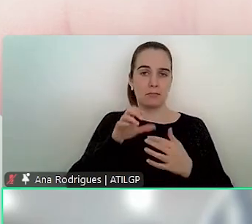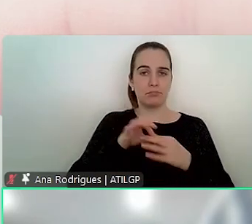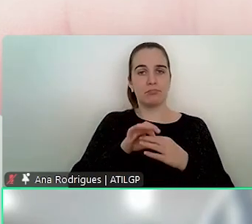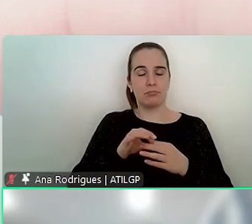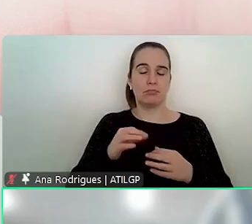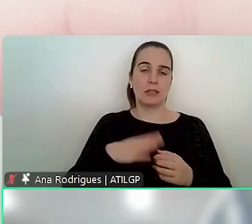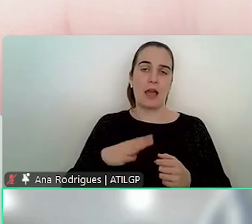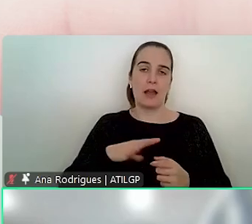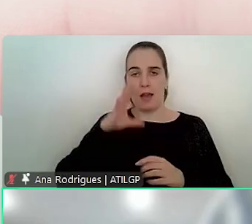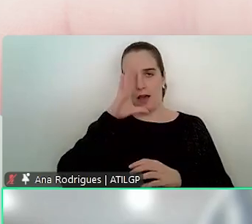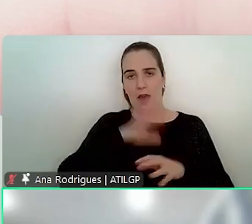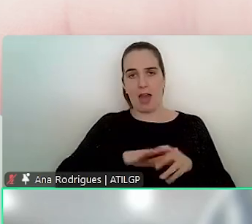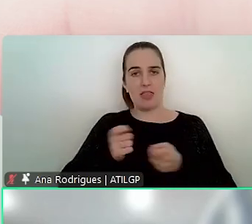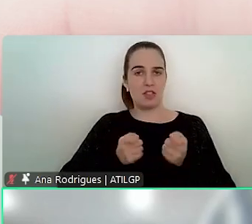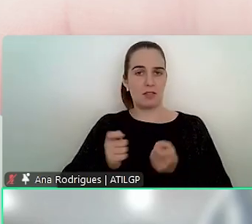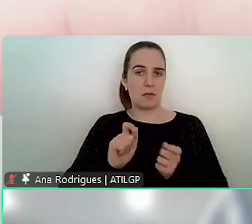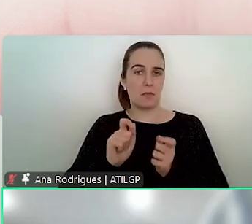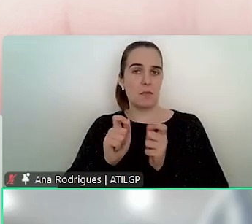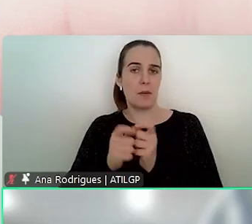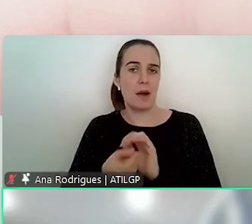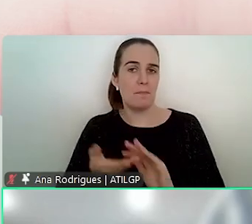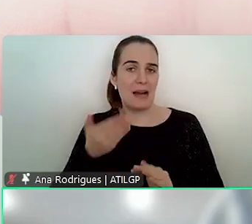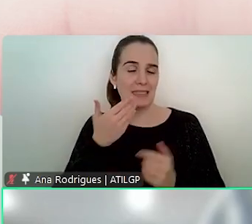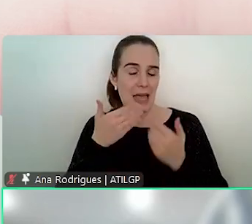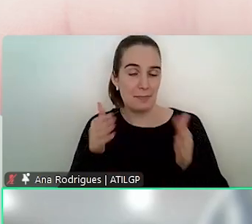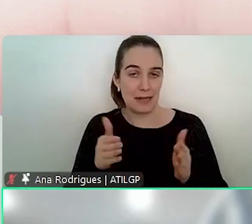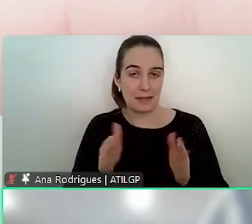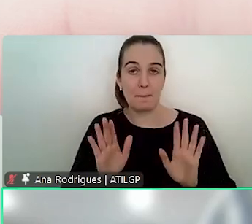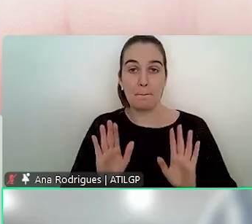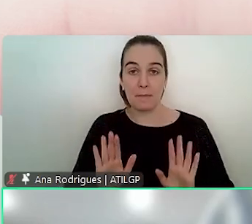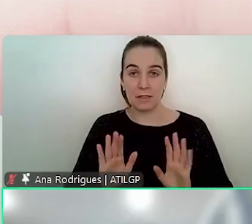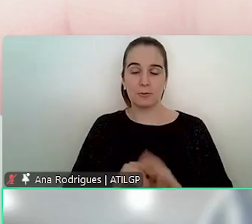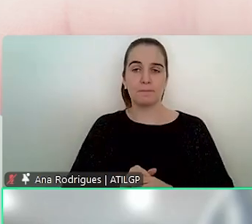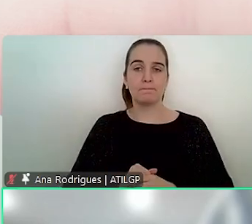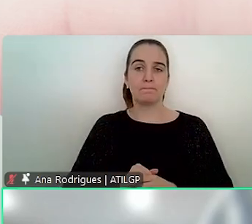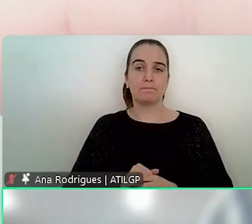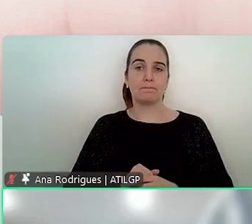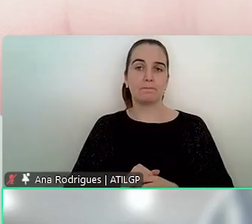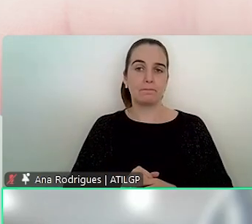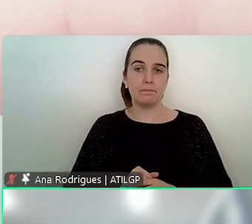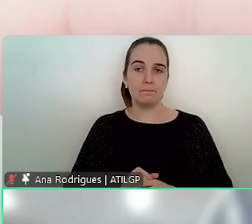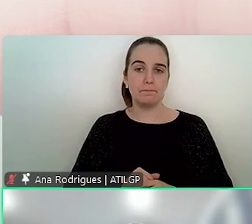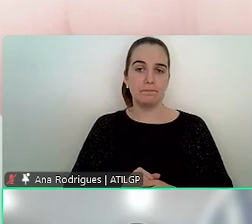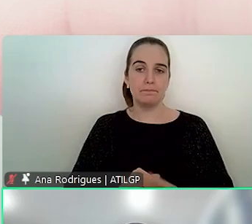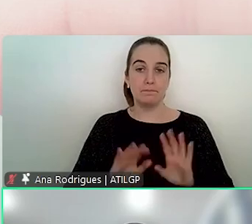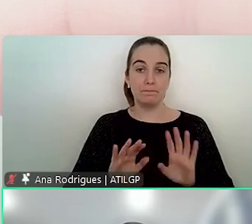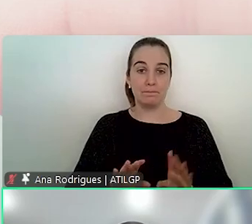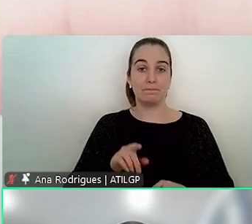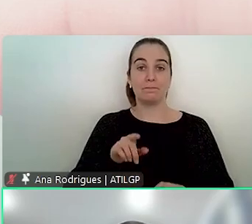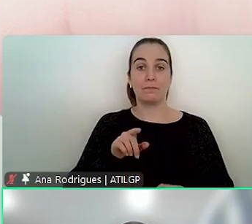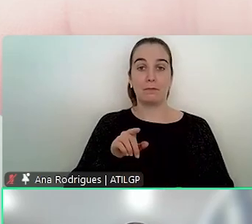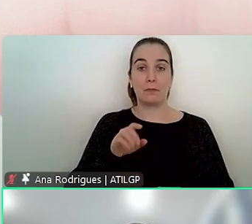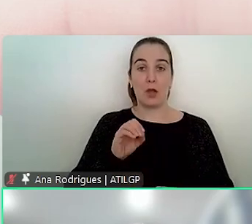aberta, mas aquilo que há aqui a referir é que o entendimento desta, e a pertença a